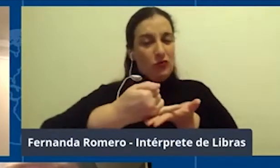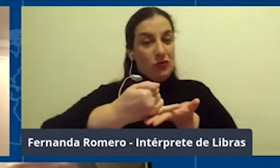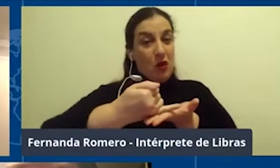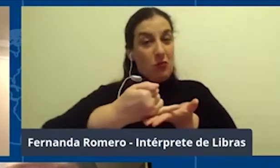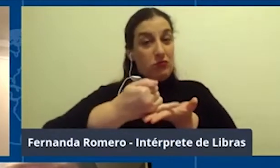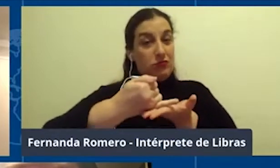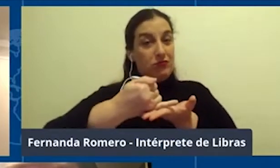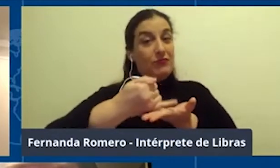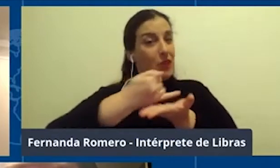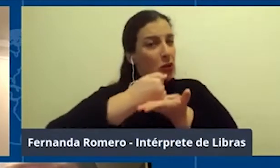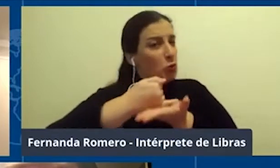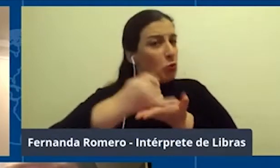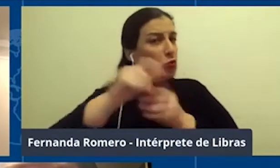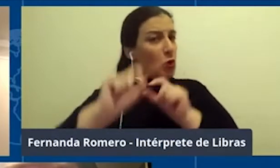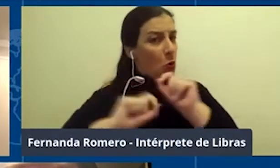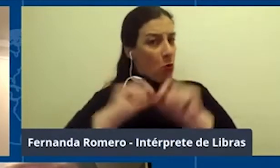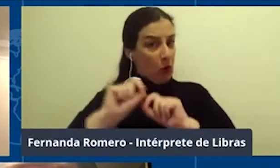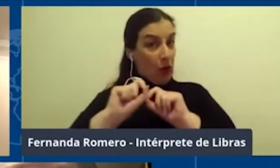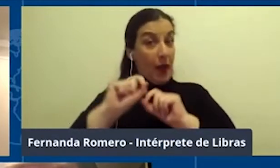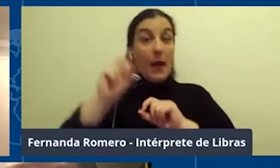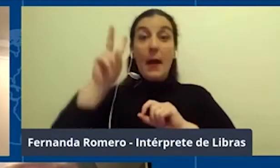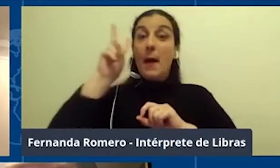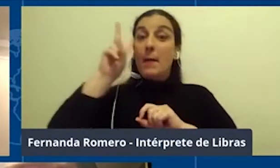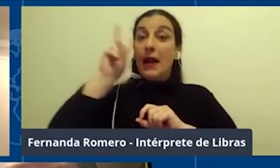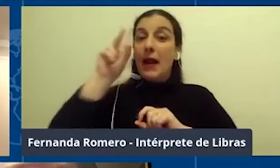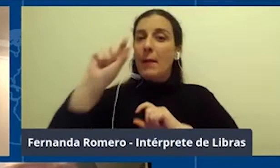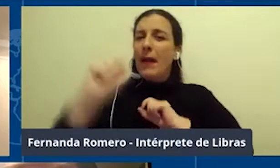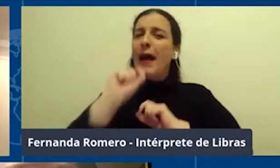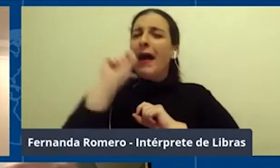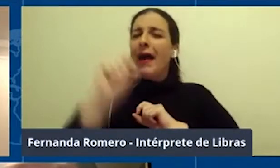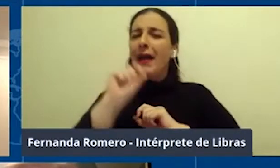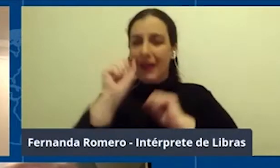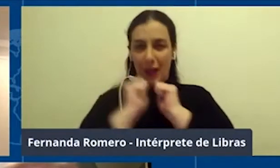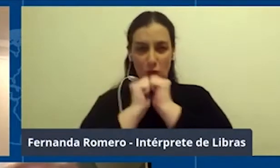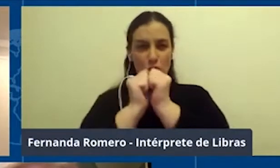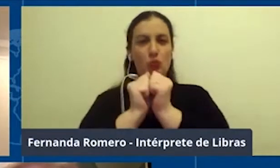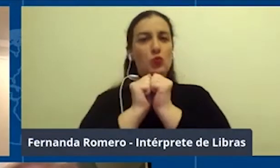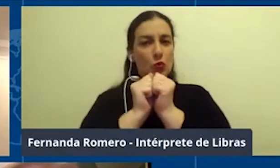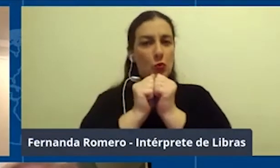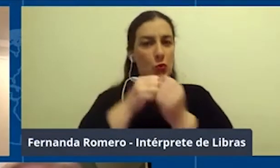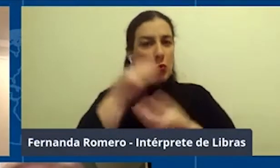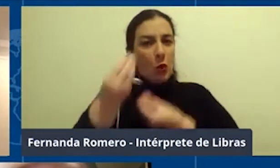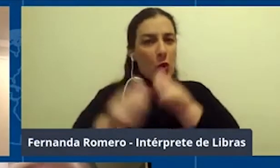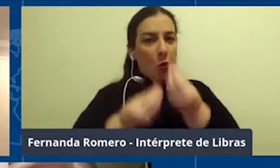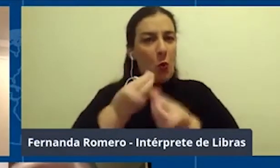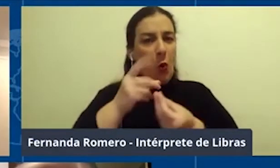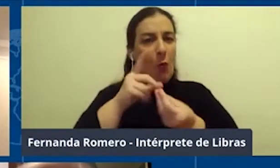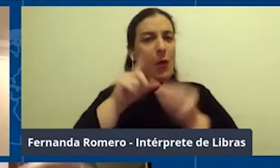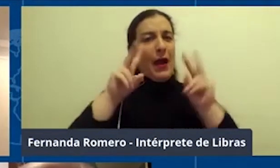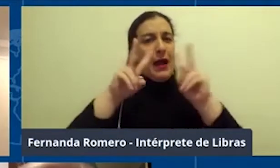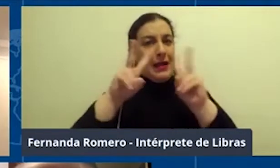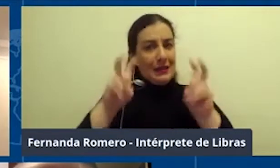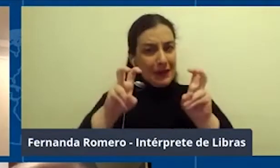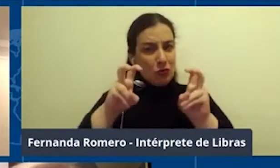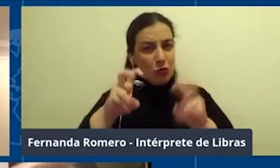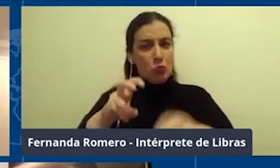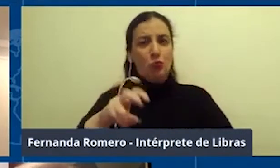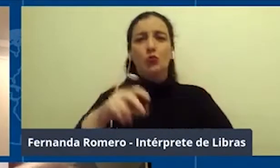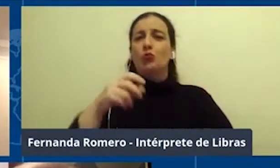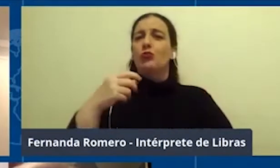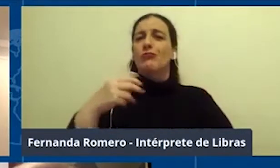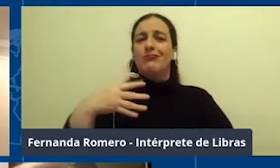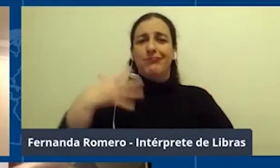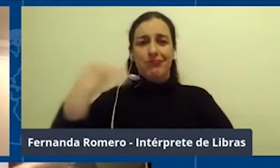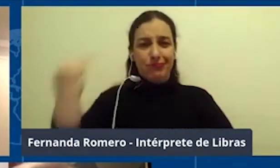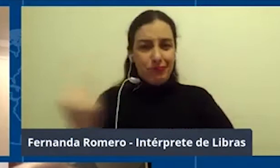lembrar quem nos acompanha de como esse tema é caro para nós. O